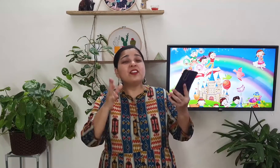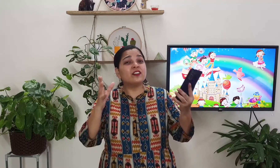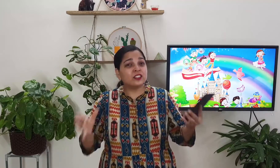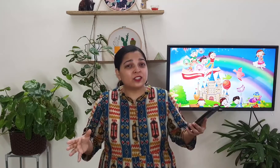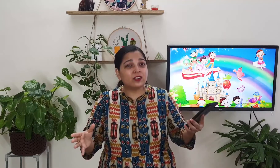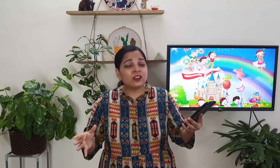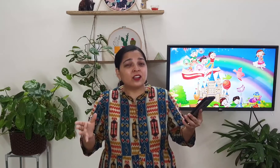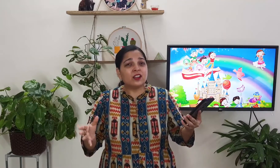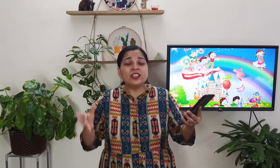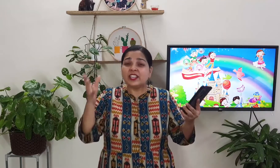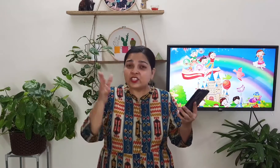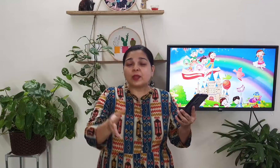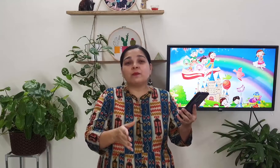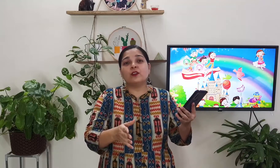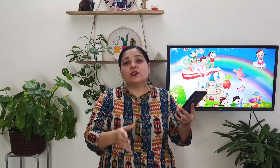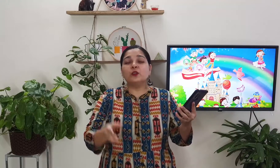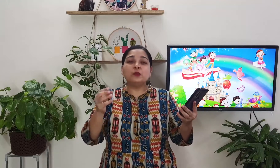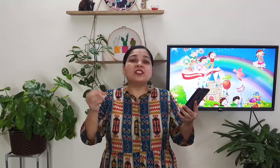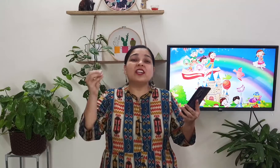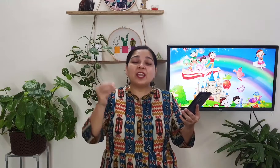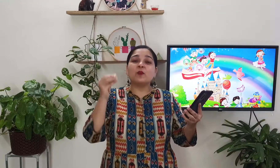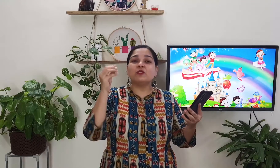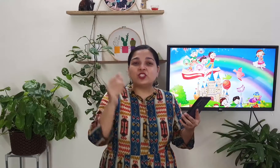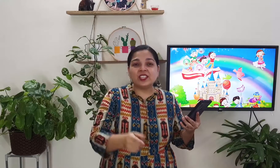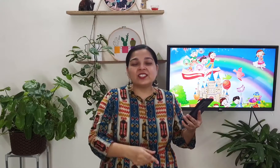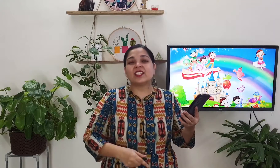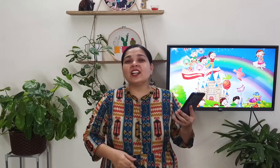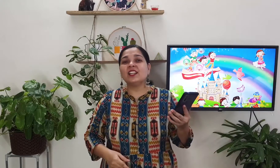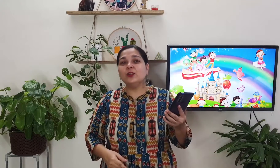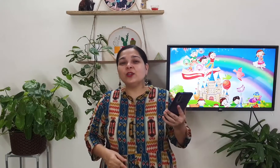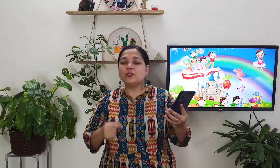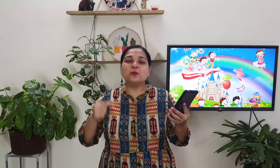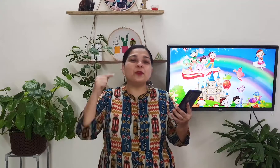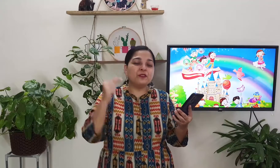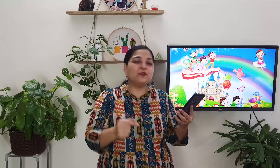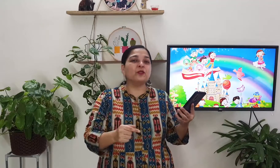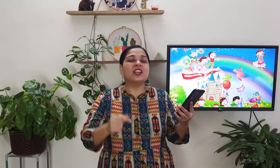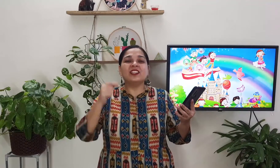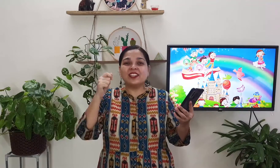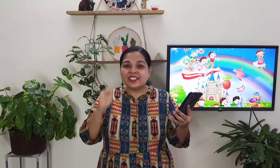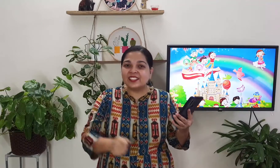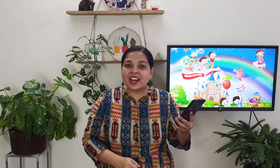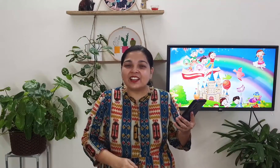கொடுக்கப்பட்டுள்ளது என்று சொல்லுங்கள். விரும்பிய மாற்றங்களை கொண்டு வர இயேசுவின் பெயரை